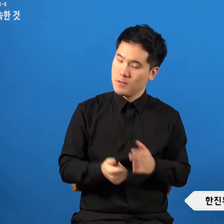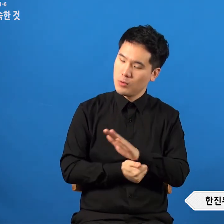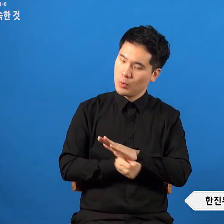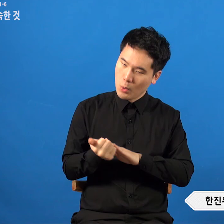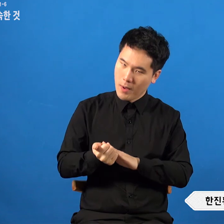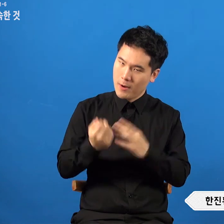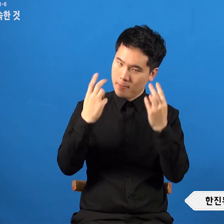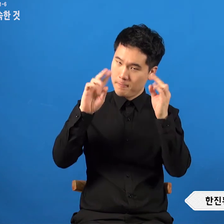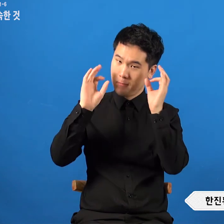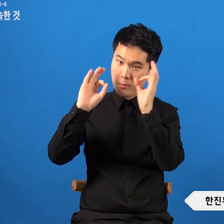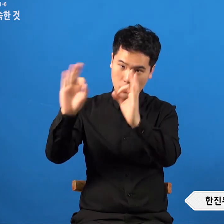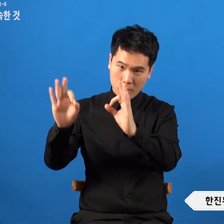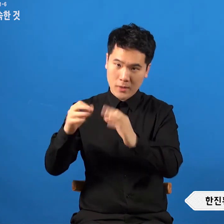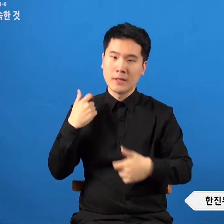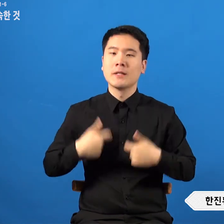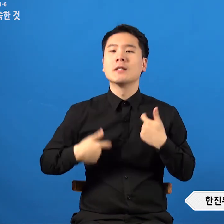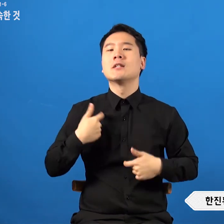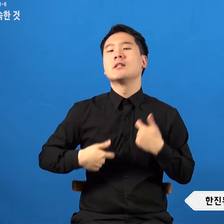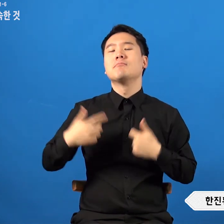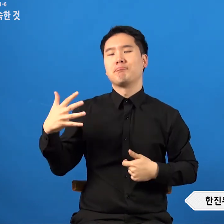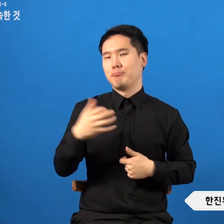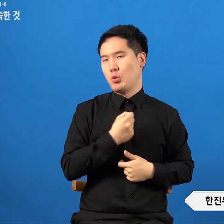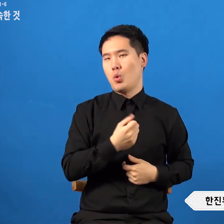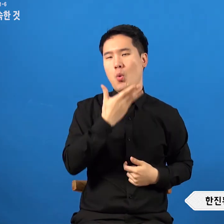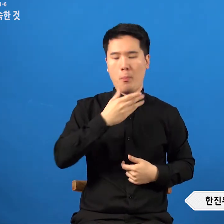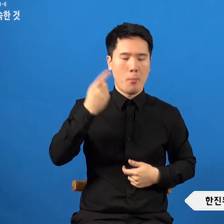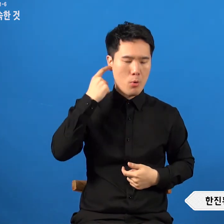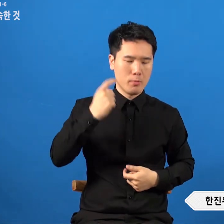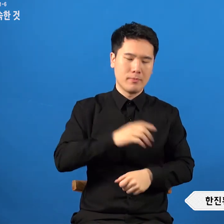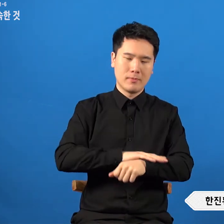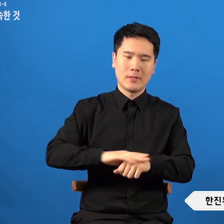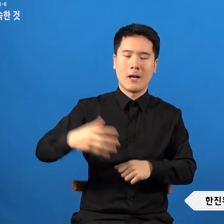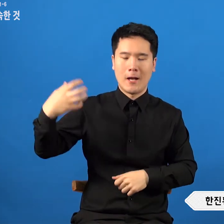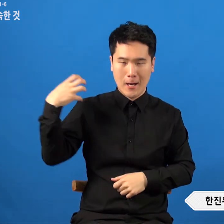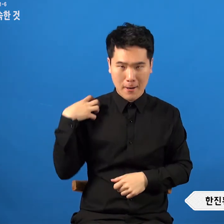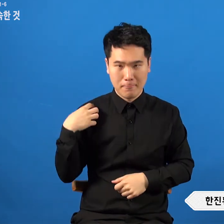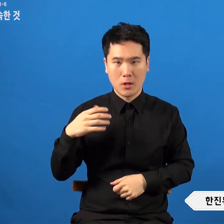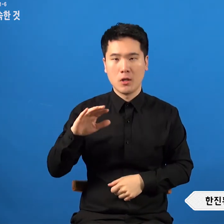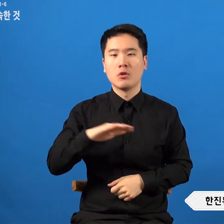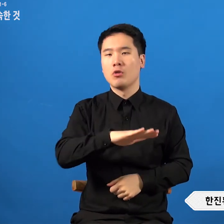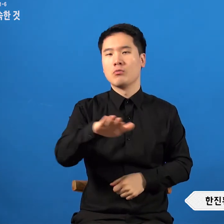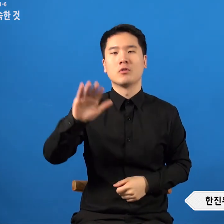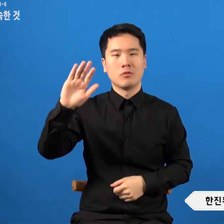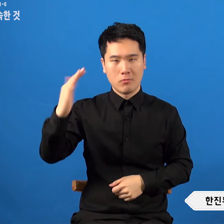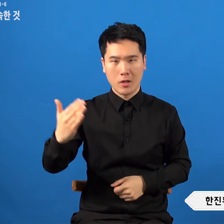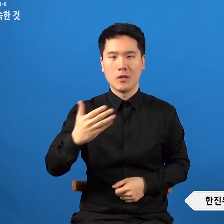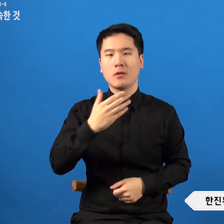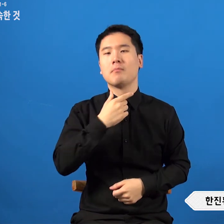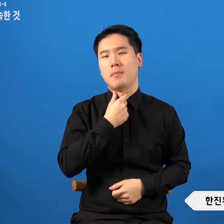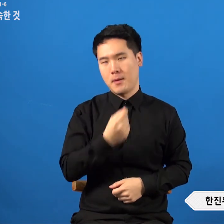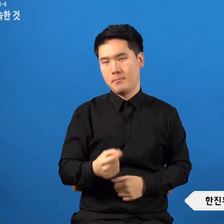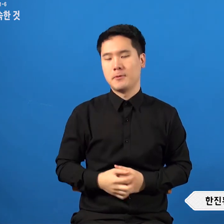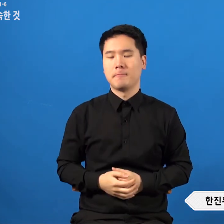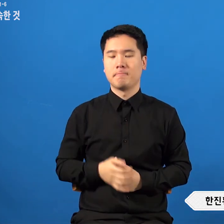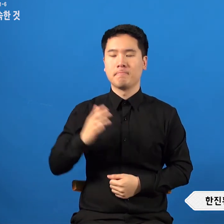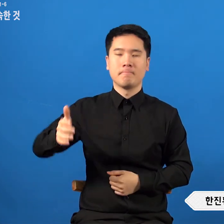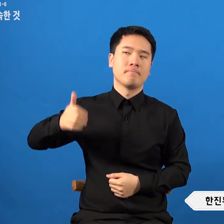여러분, 그 소망을 바라보면서 기쁨으로 복음의 사명을 감당하는 우리 모두가 될 수 있기를